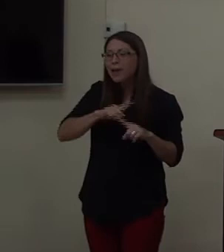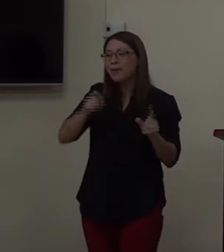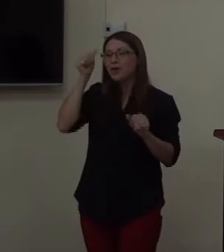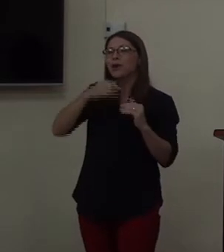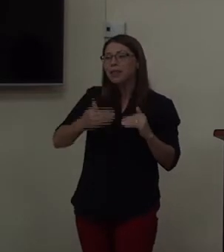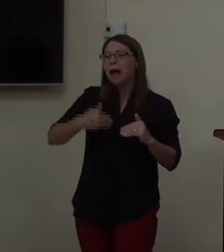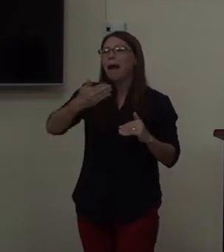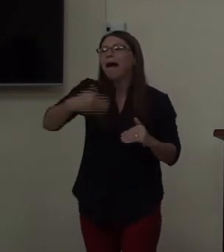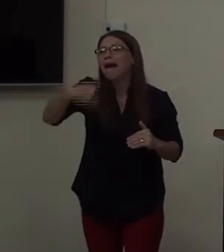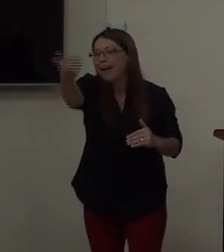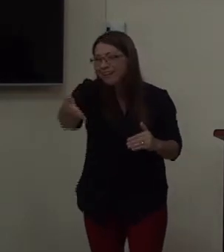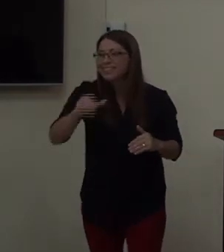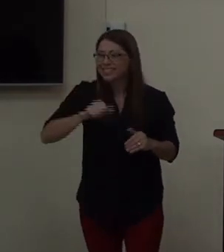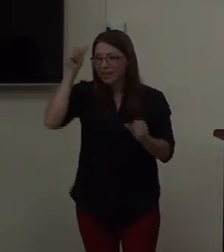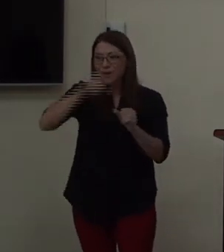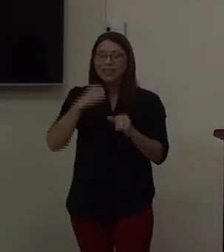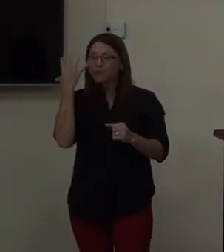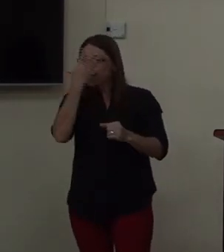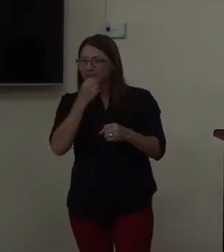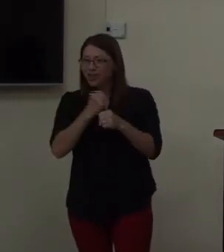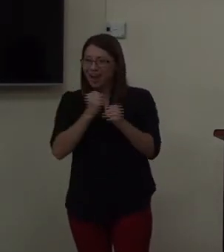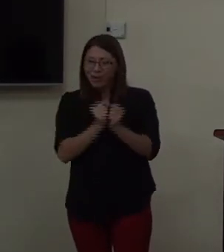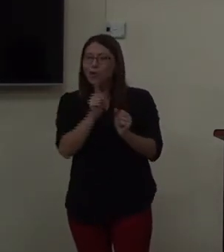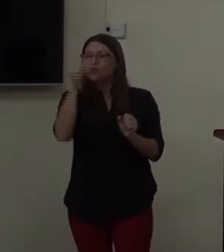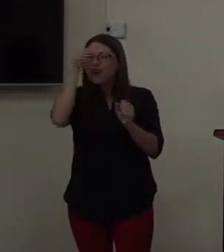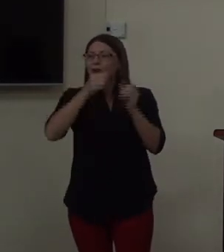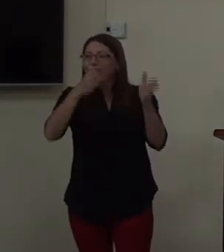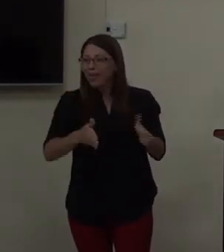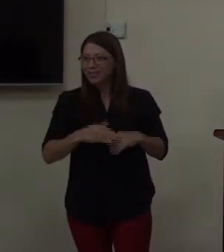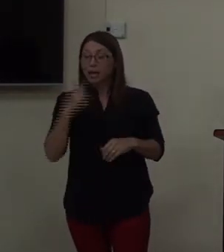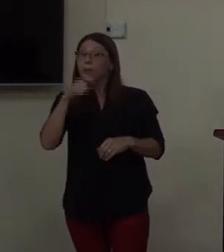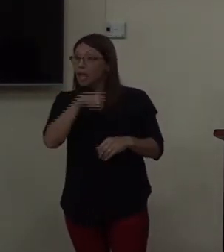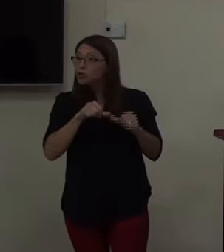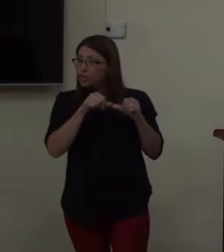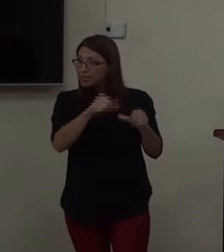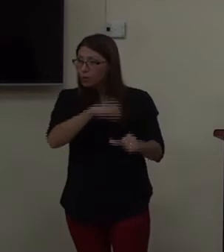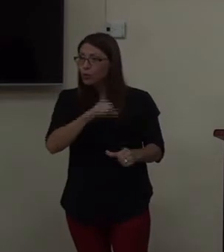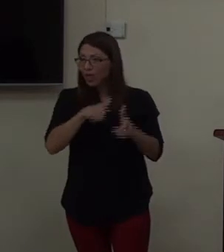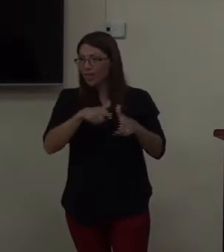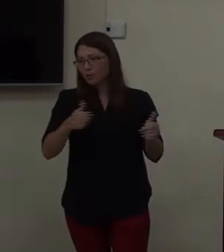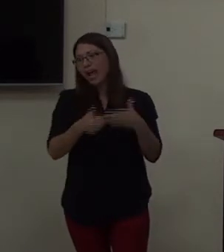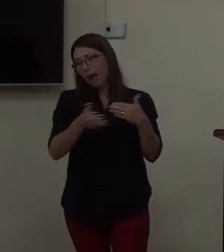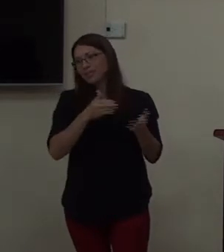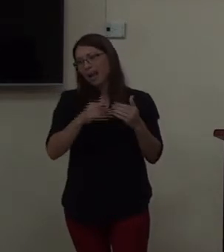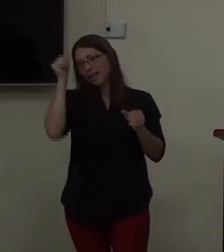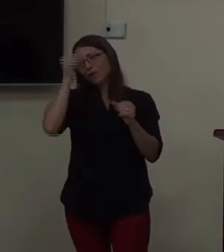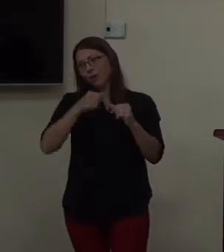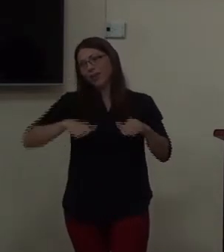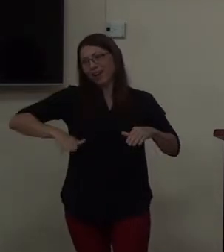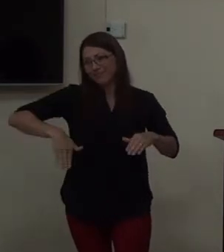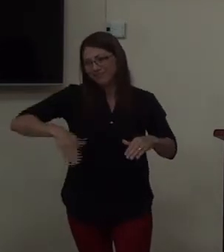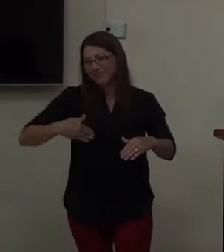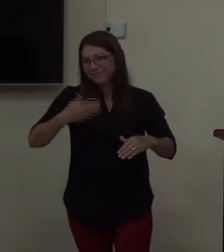los recordadores. Porque siguen haciendo autoridades lingüísticas a pesar de eso. Incluso es muy